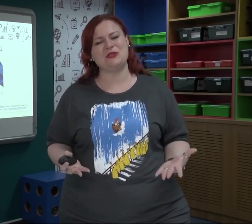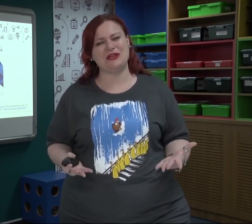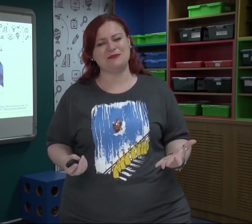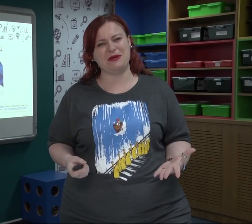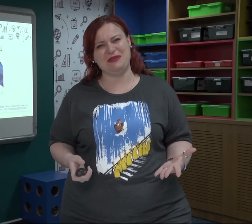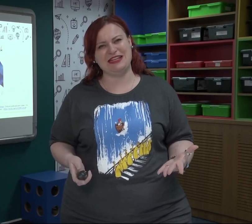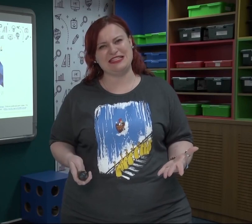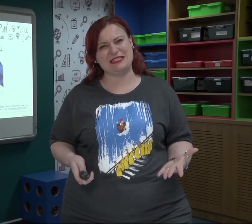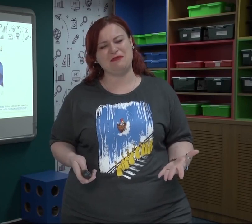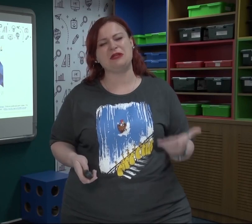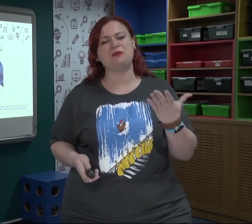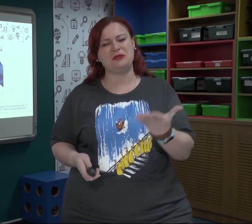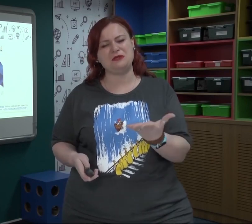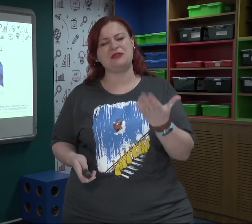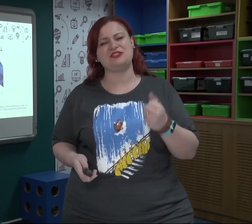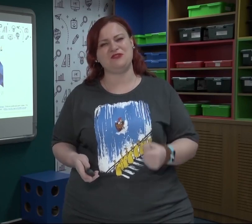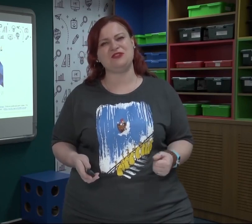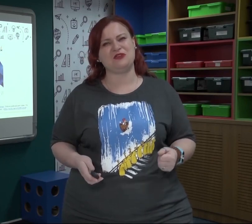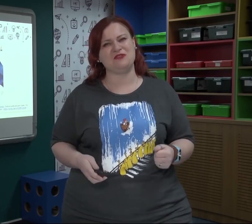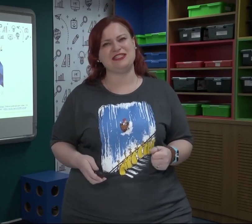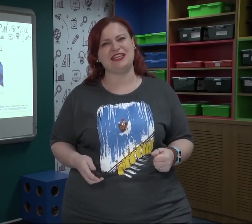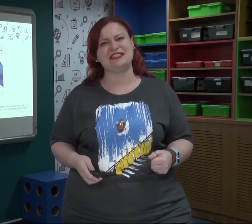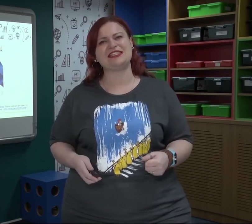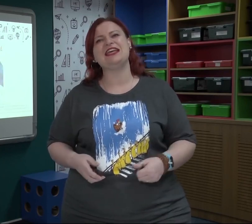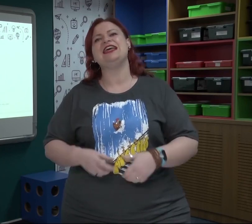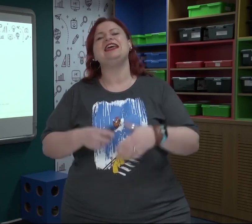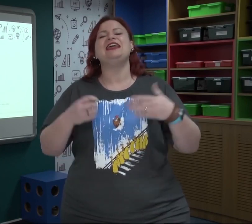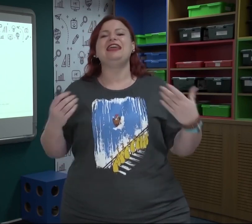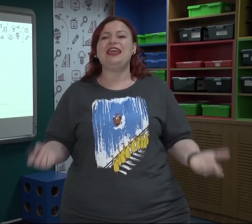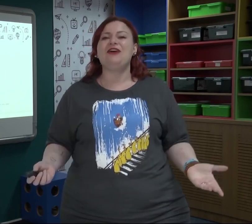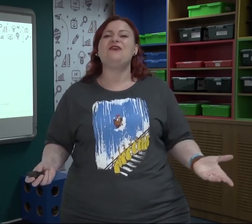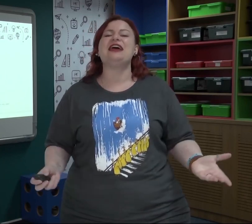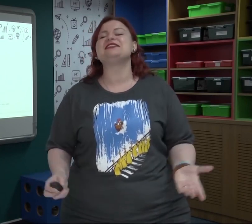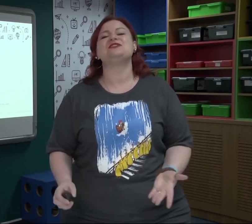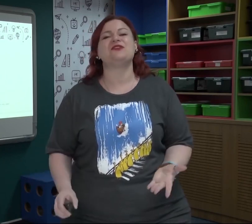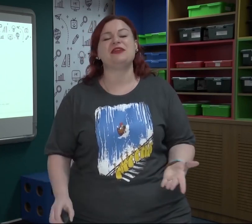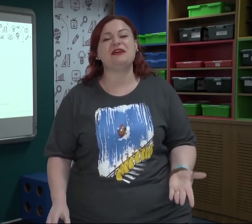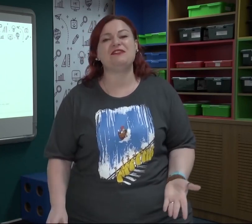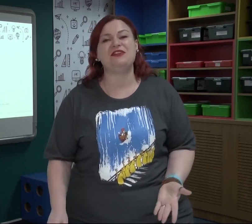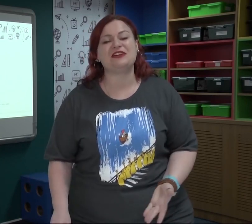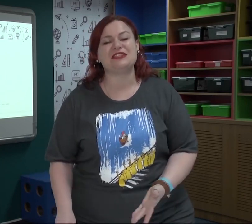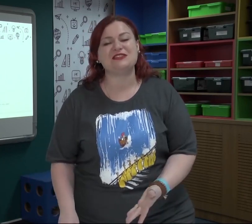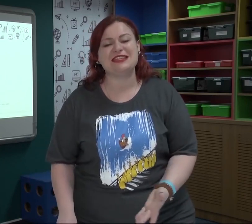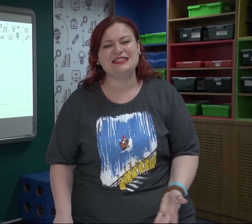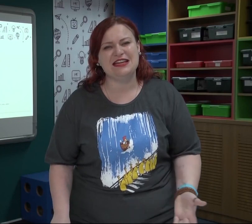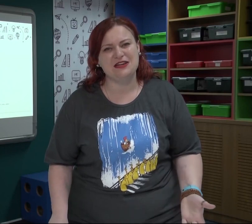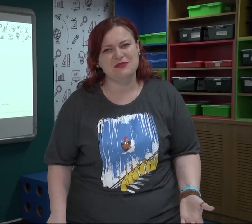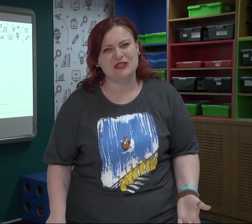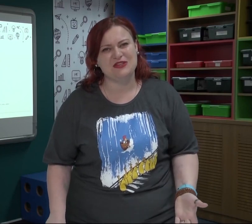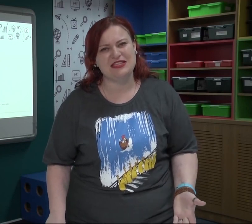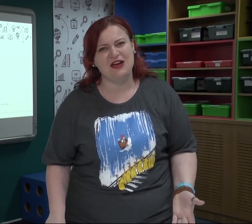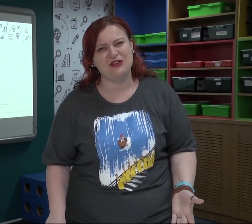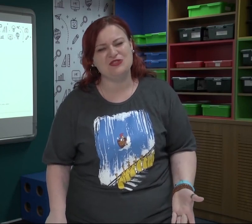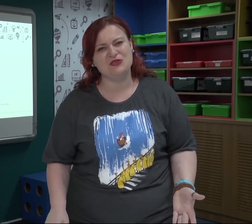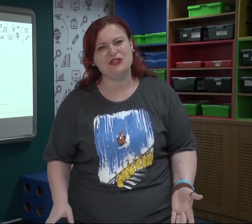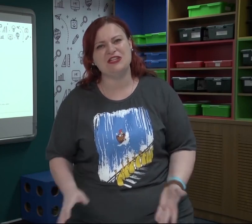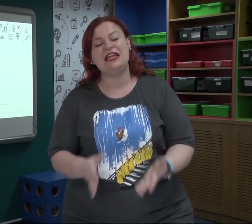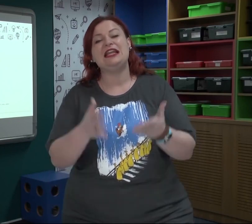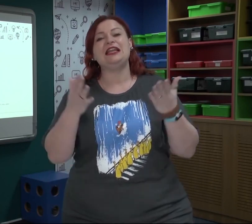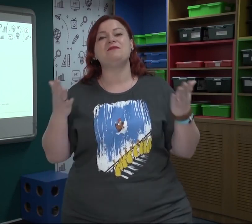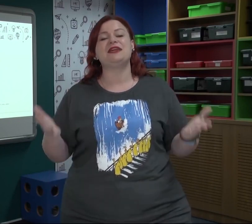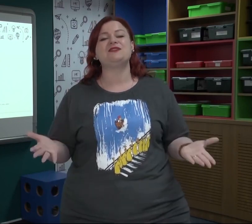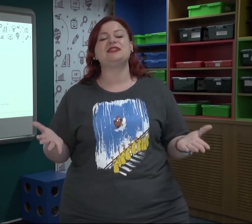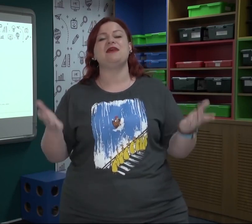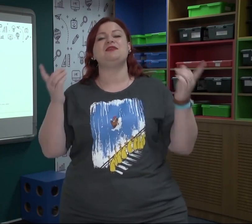muito gostosa para mim nessa semana, por isso eu quis dividir com vocês. E com essa história maravilhosa, nós encerramos a nossa aula de